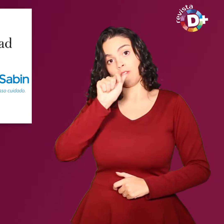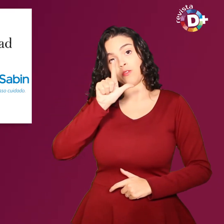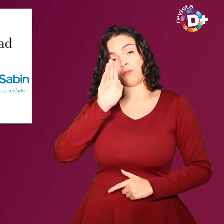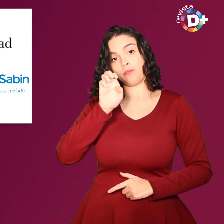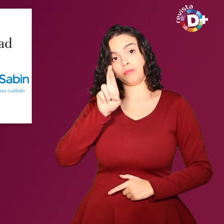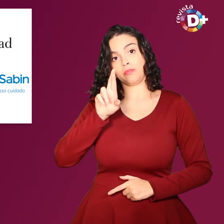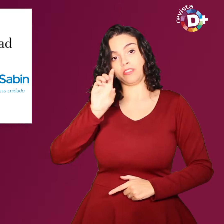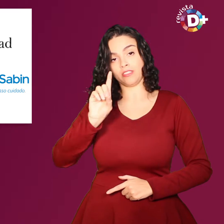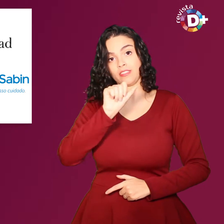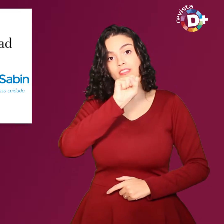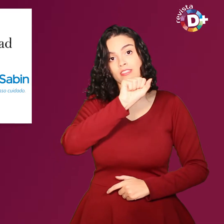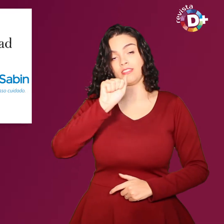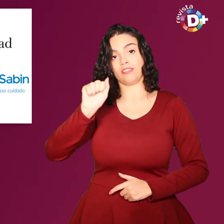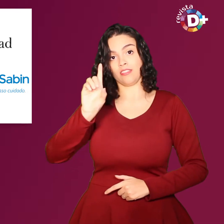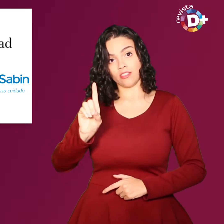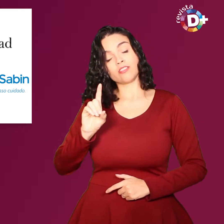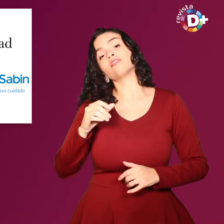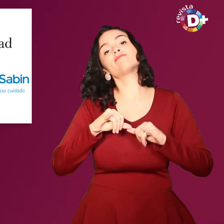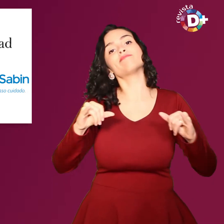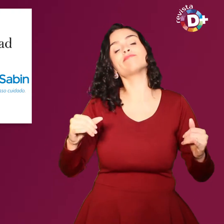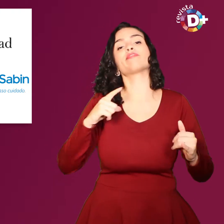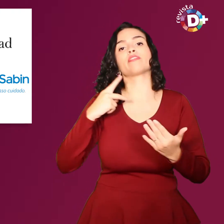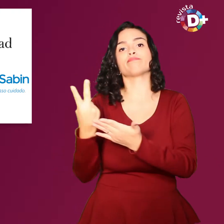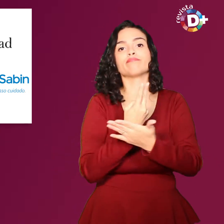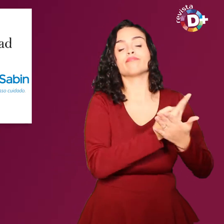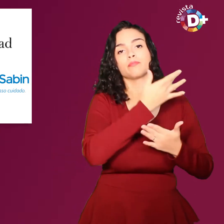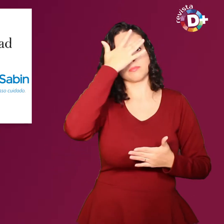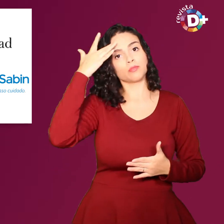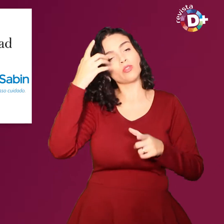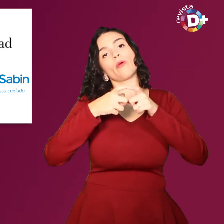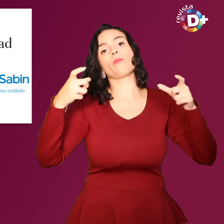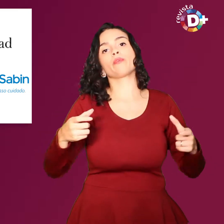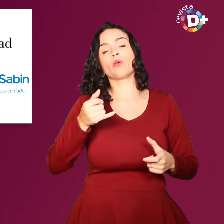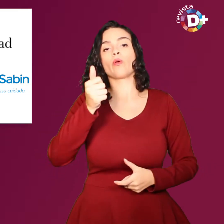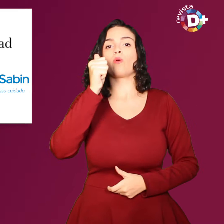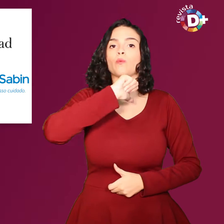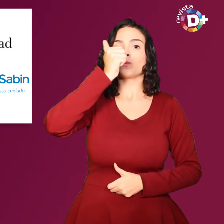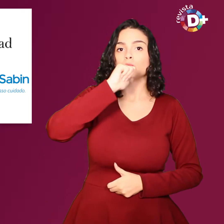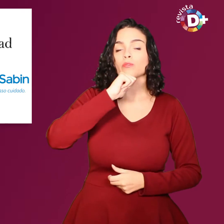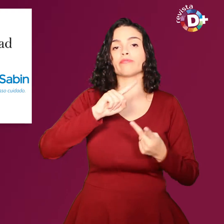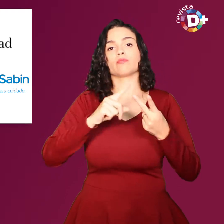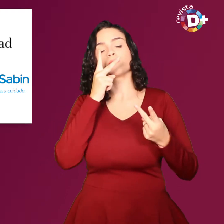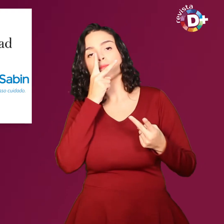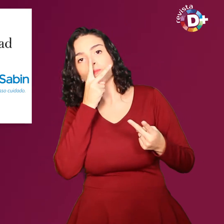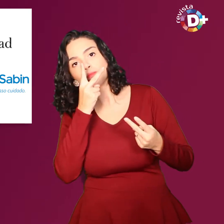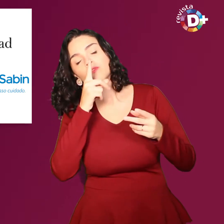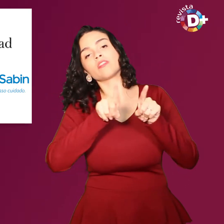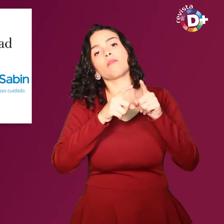completa: importante salientar que, ultimamente, devido aos hábitos de alcoolismo, o uso de drogas ilícitas e de medicações